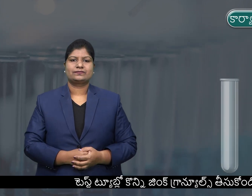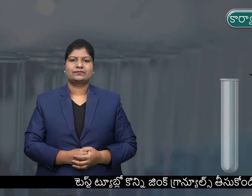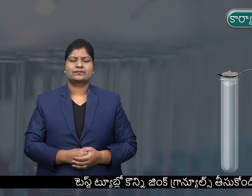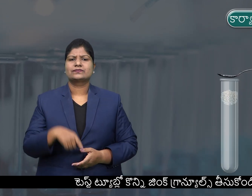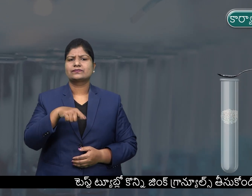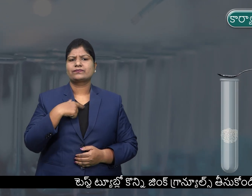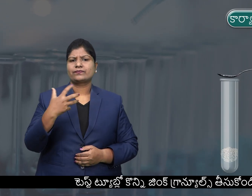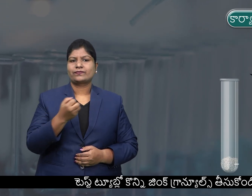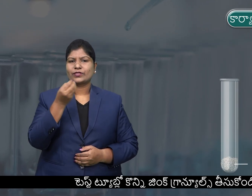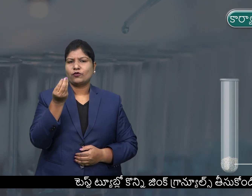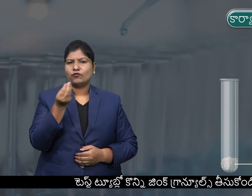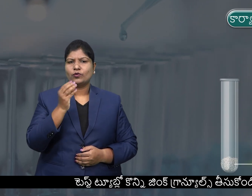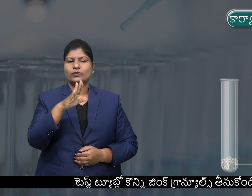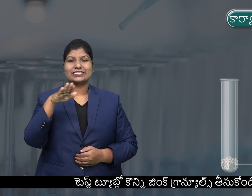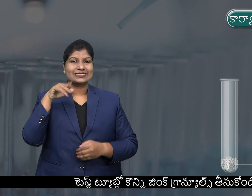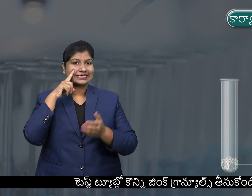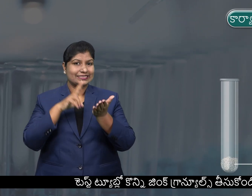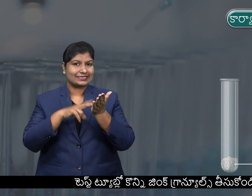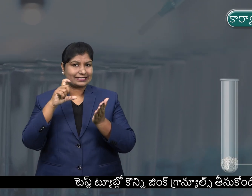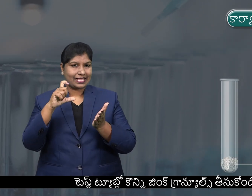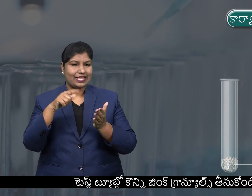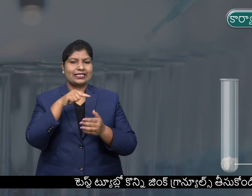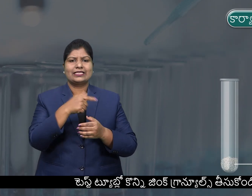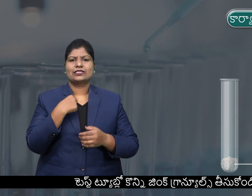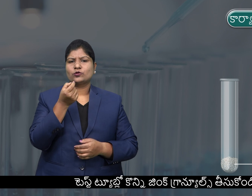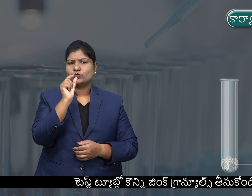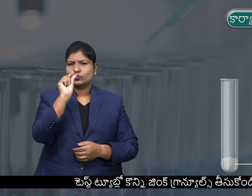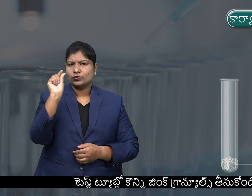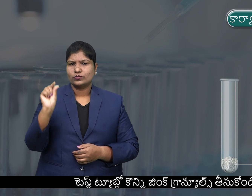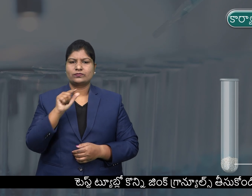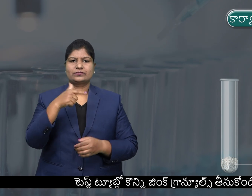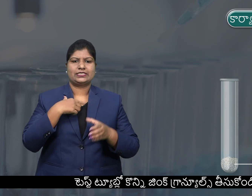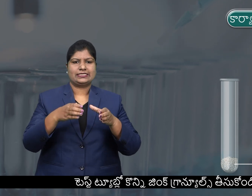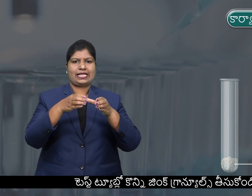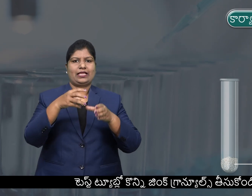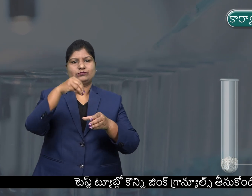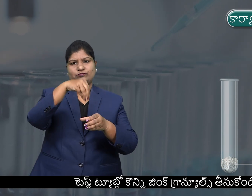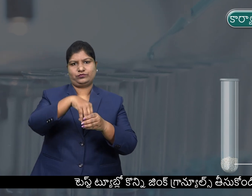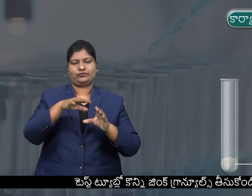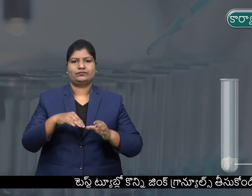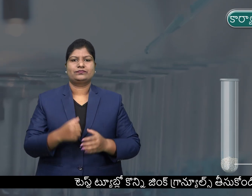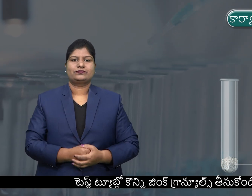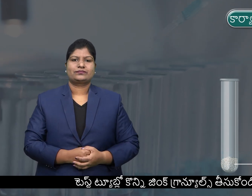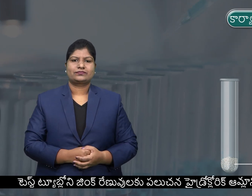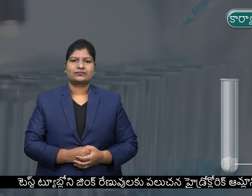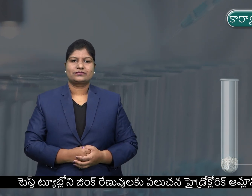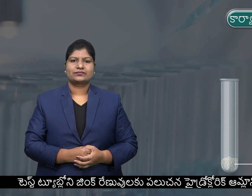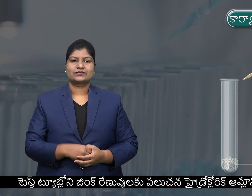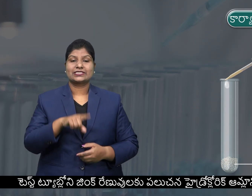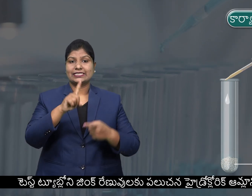టెస్ట్ ట్యూబ్లోని కొన్ని జింక్ గ్రాన్యూల్స్ తీసుకోండి. టెస్ట్ ట్యూబ్లోని